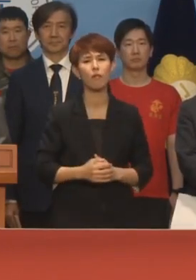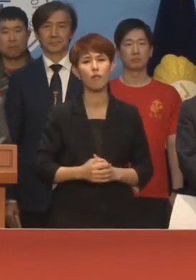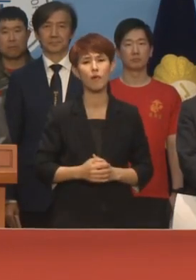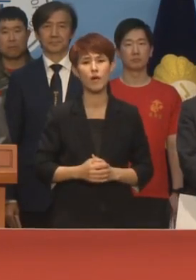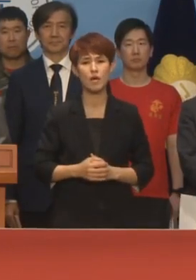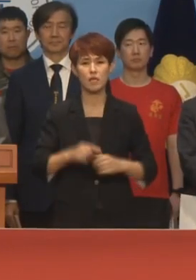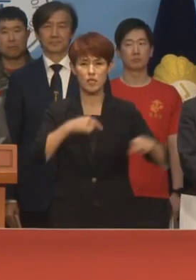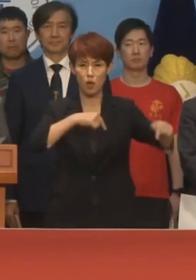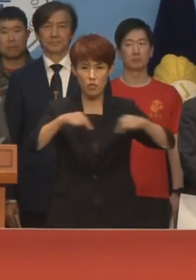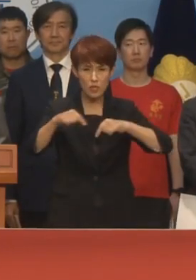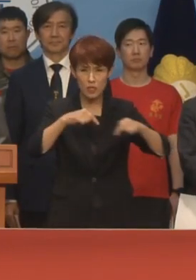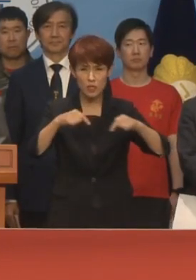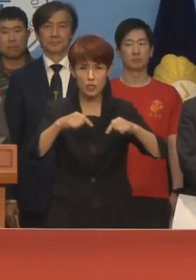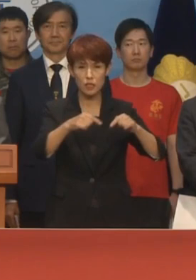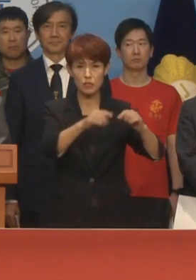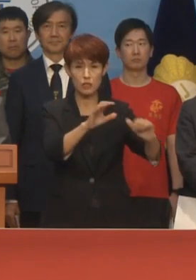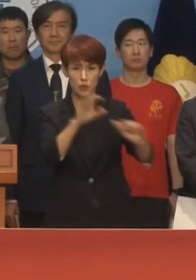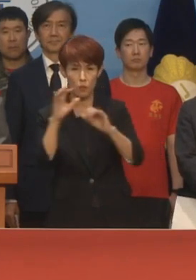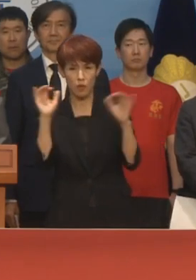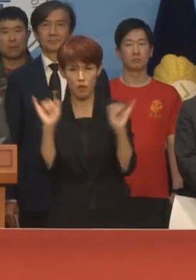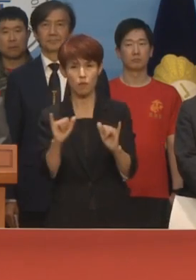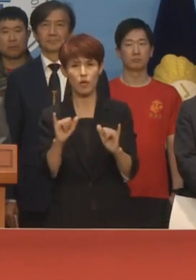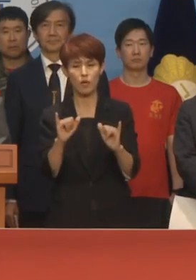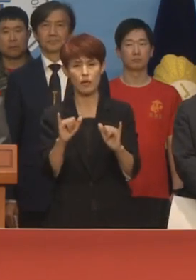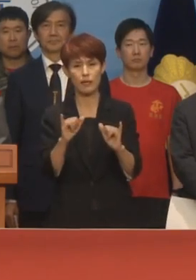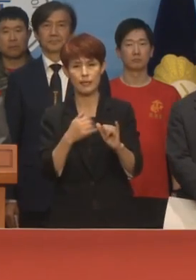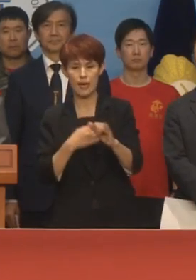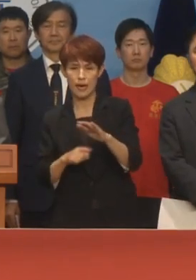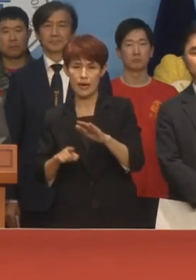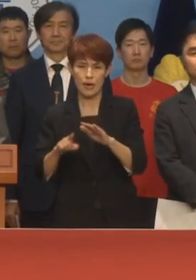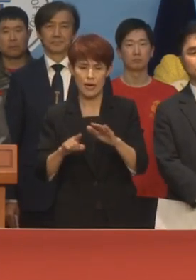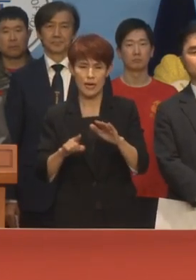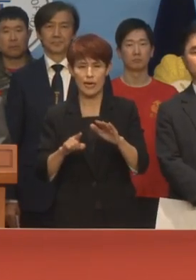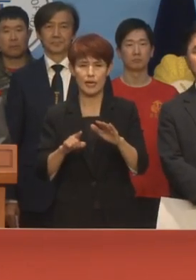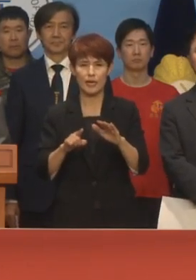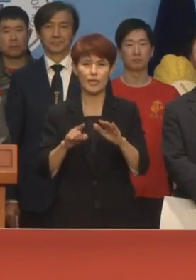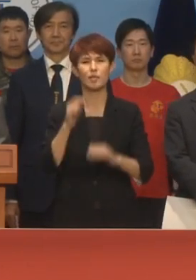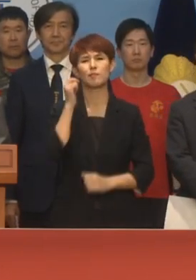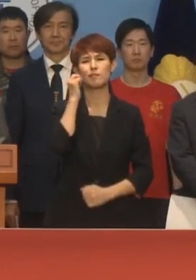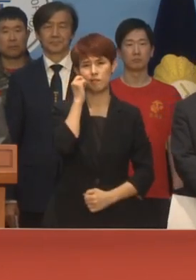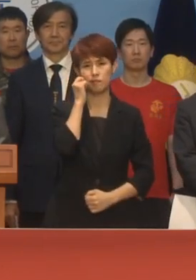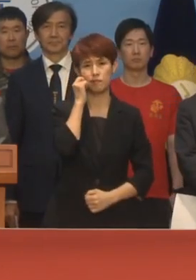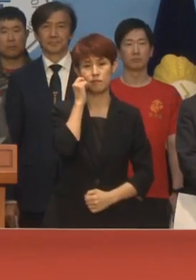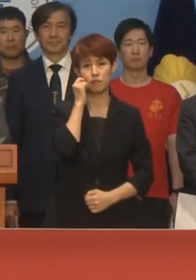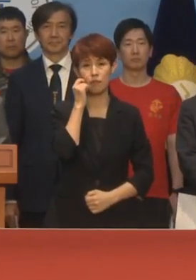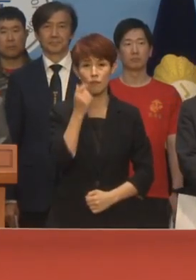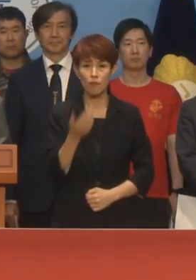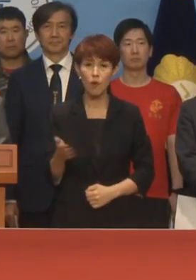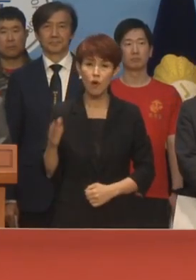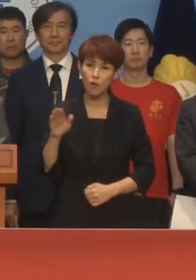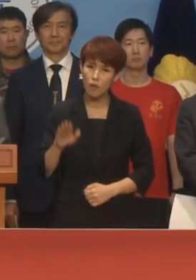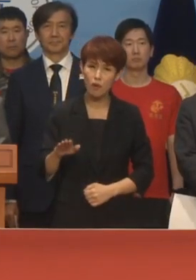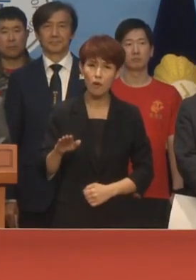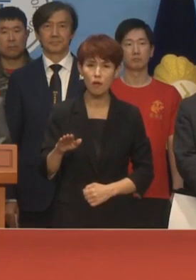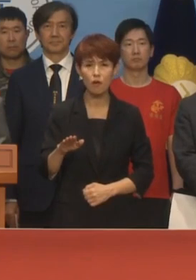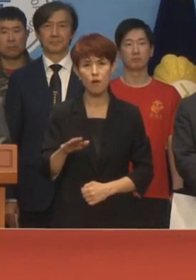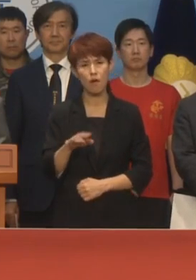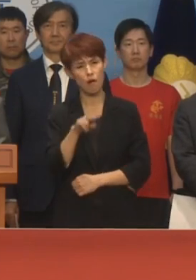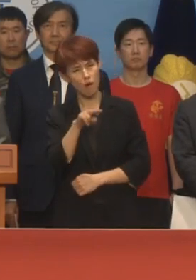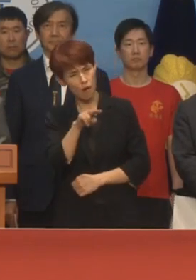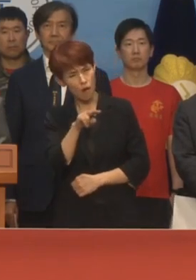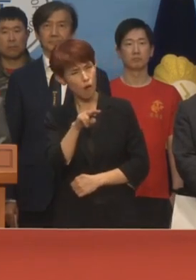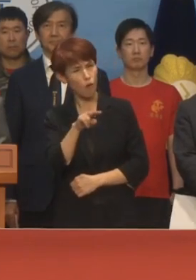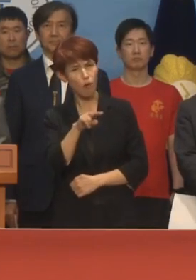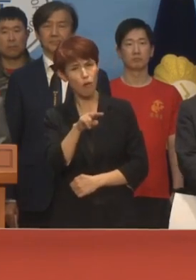정치 쟁점화될까 봐 저는 그동안 적극적으로 나서지 않았었습니다. 근데 아무리 지켜봐도